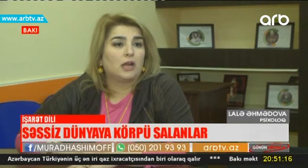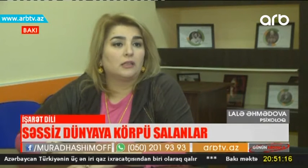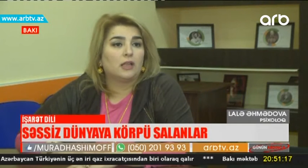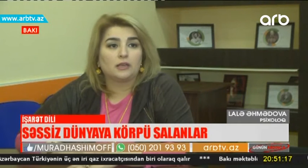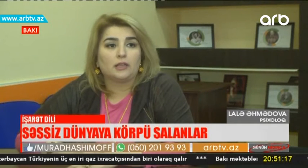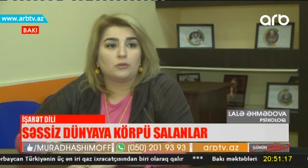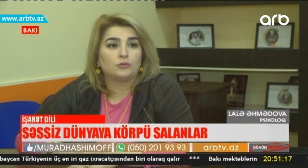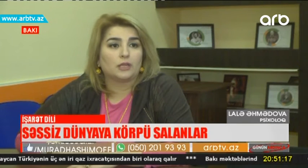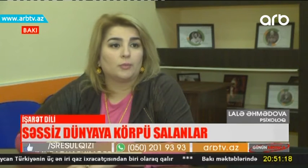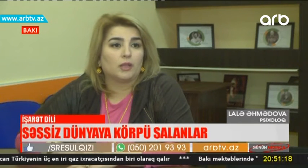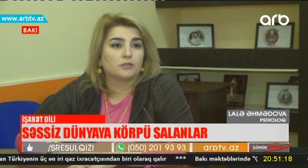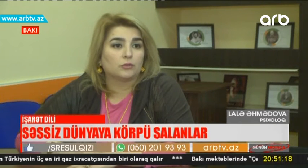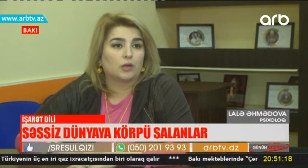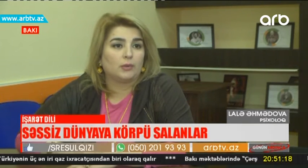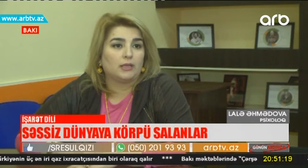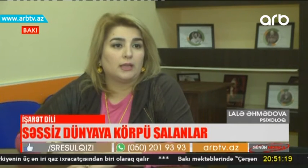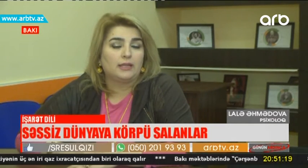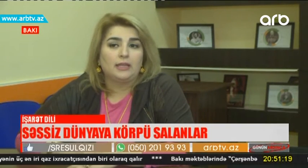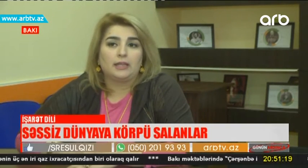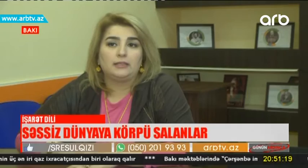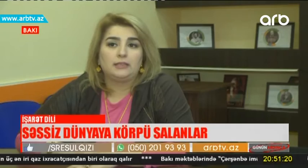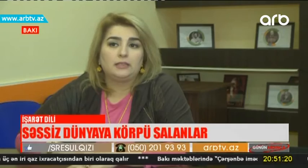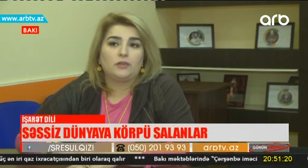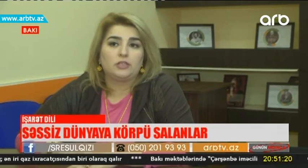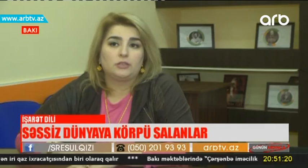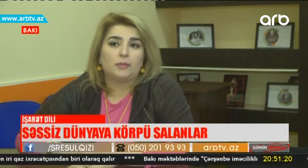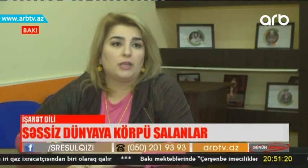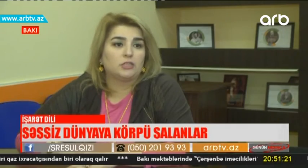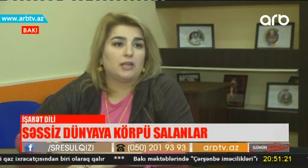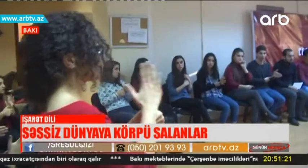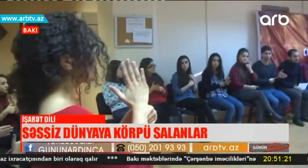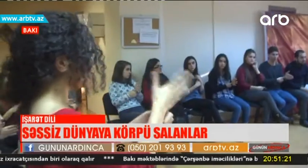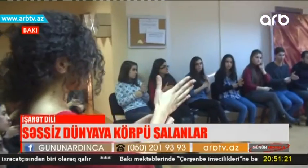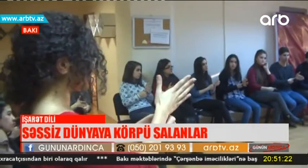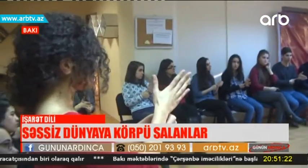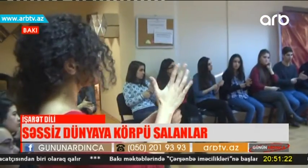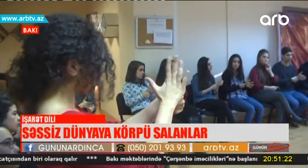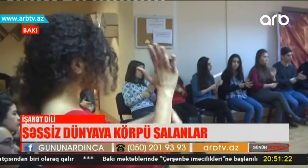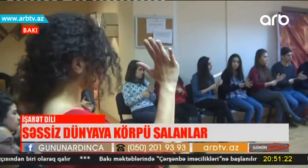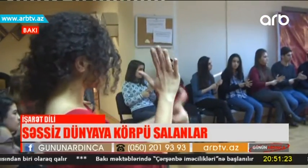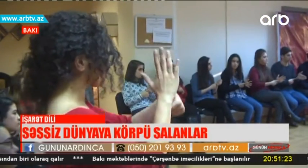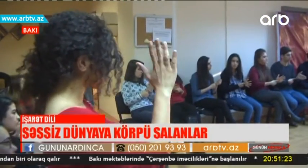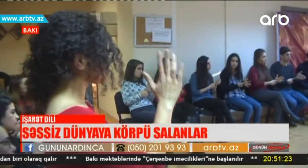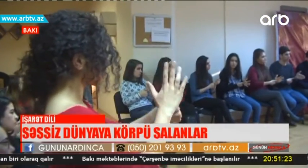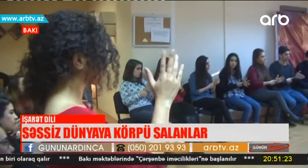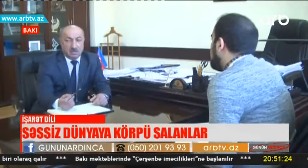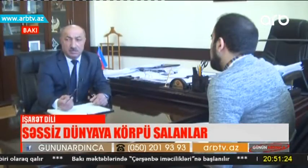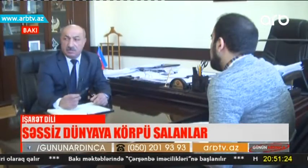yaxınları ilə ünsiyyət balansı qura bilirlər. Təbii ki, cəmiyyətin qayğısı ilə yanaşı bu insanlar üçün dövlətin də diqqəti şərtdir. Əmək və